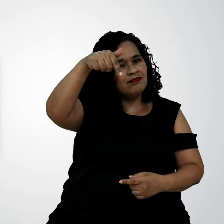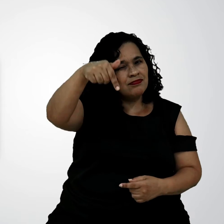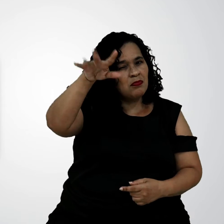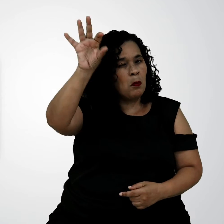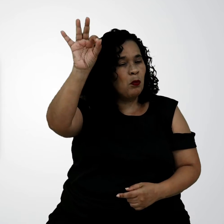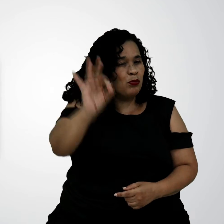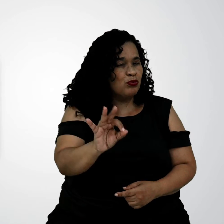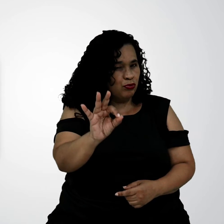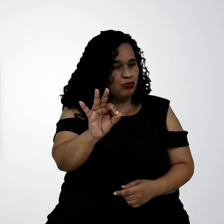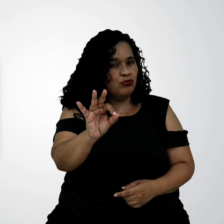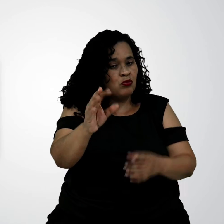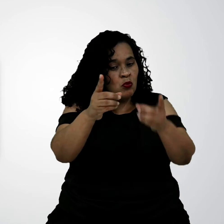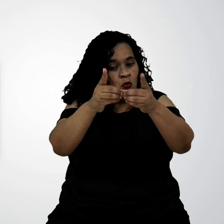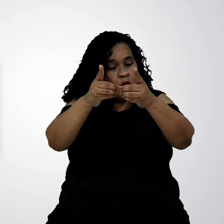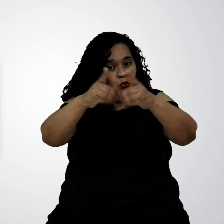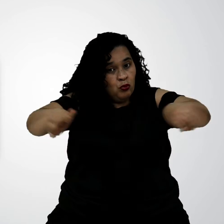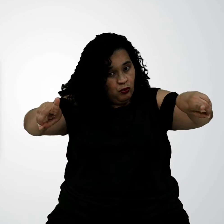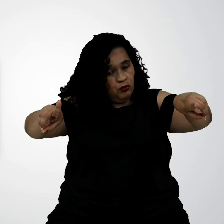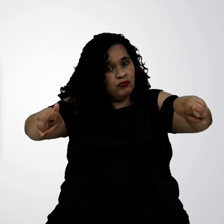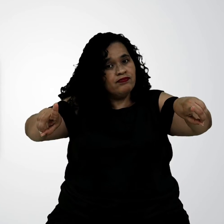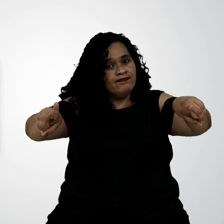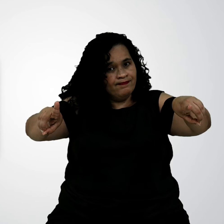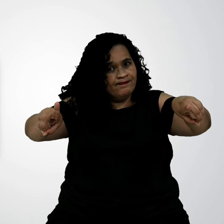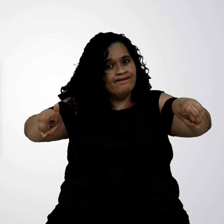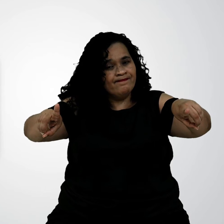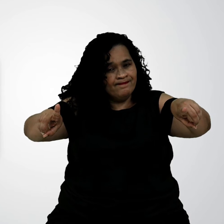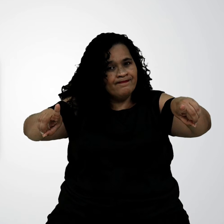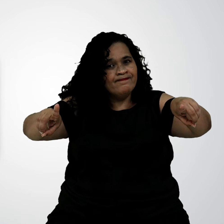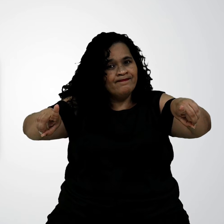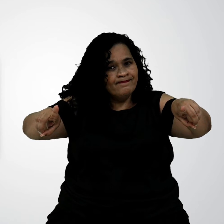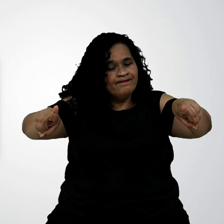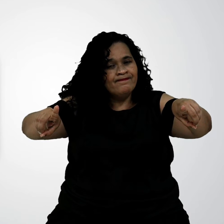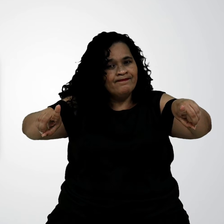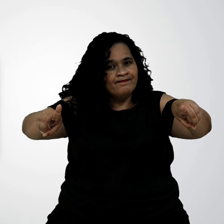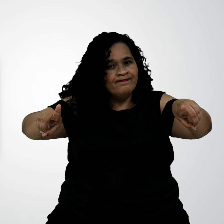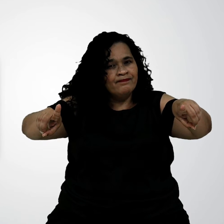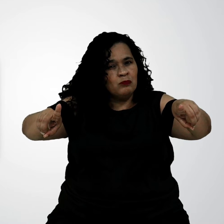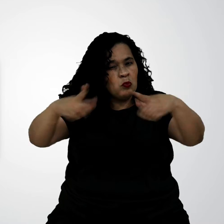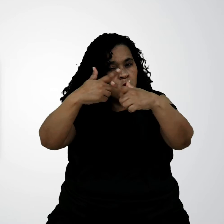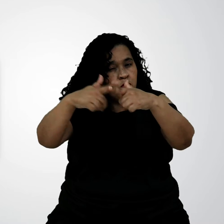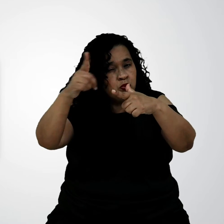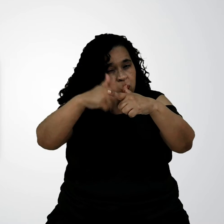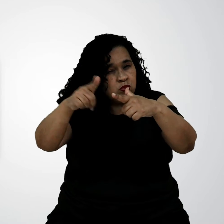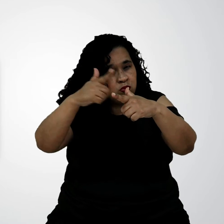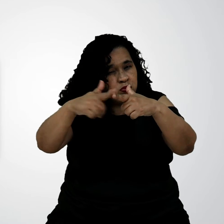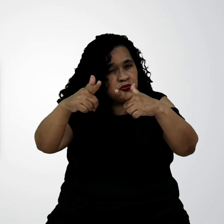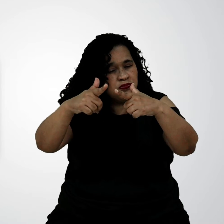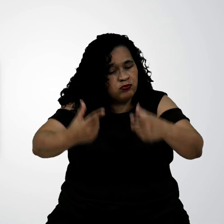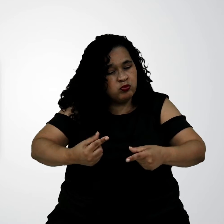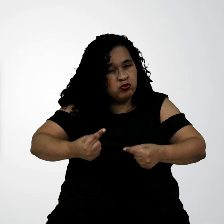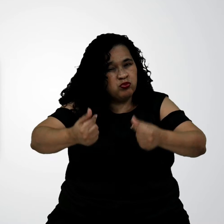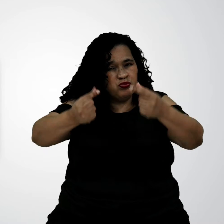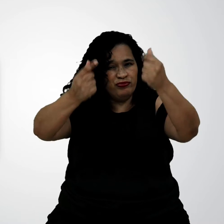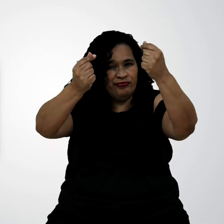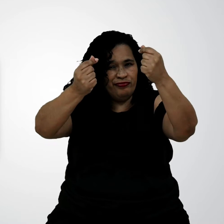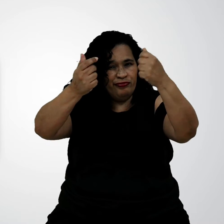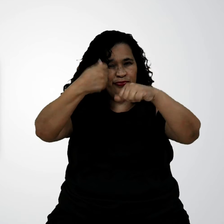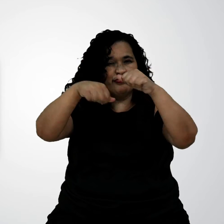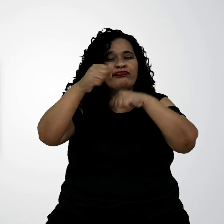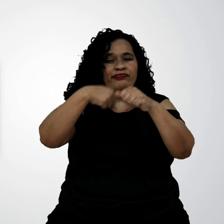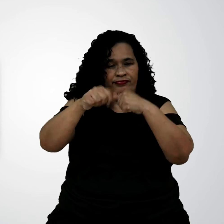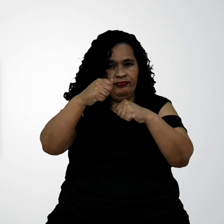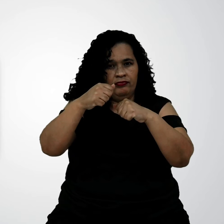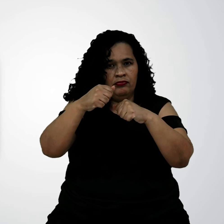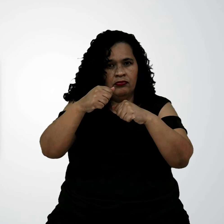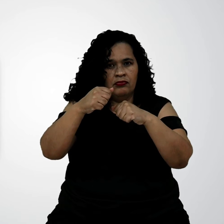57% dos divórcios são motivados por problemas financeiros. E quem te